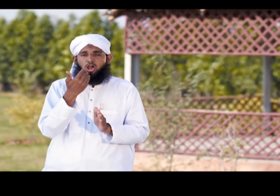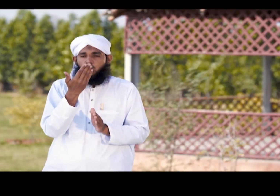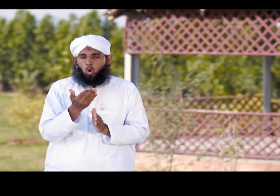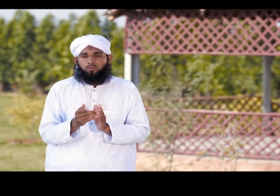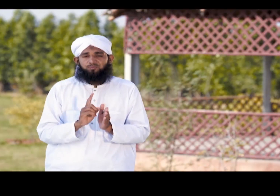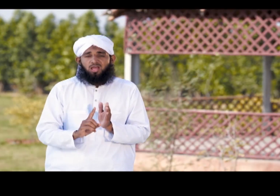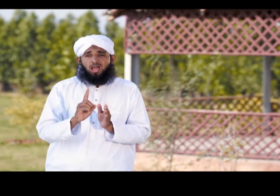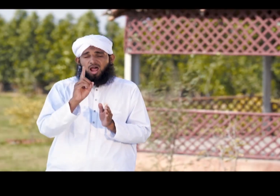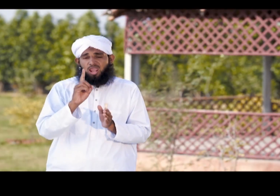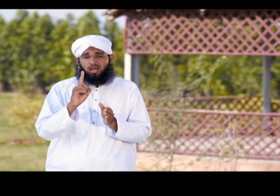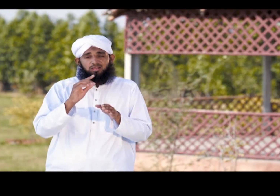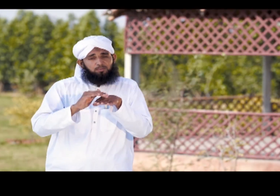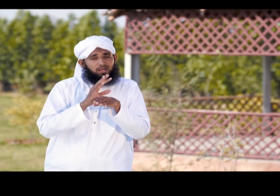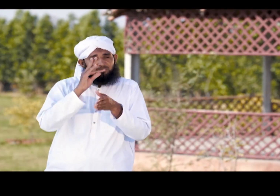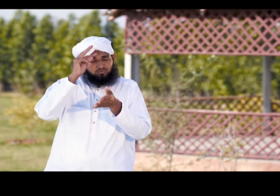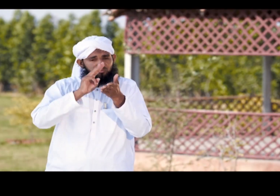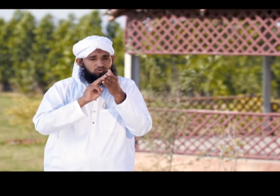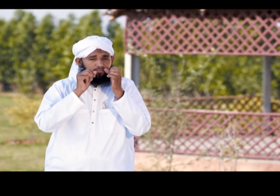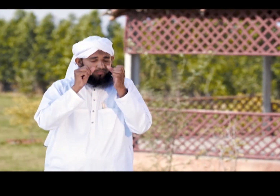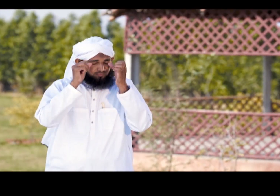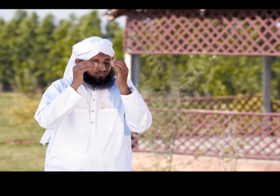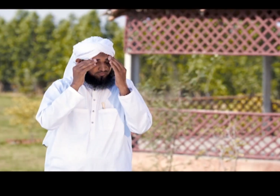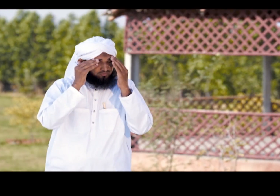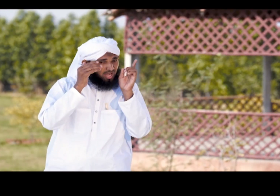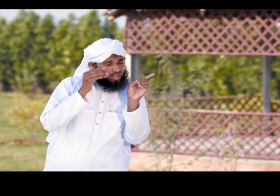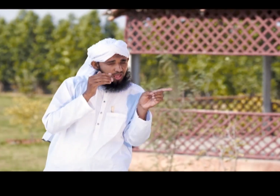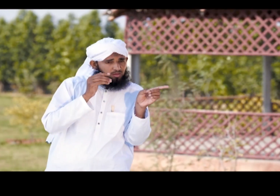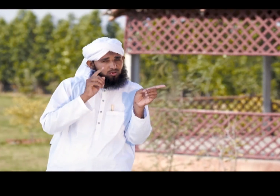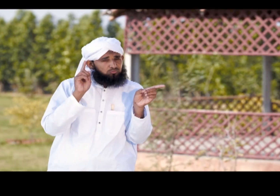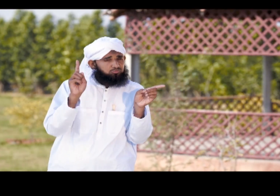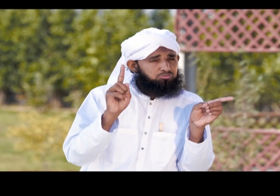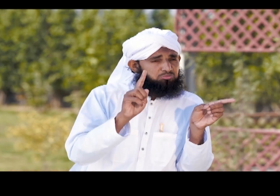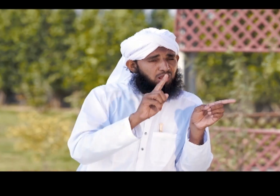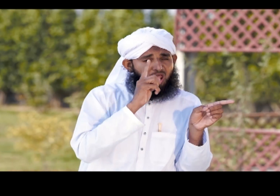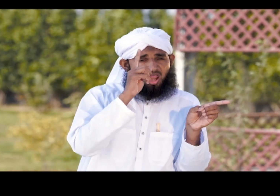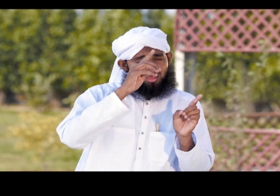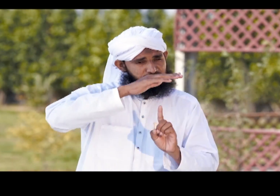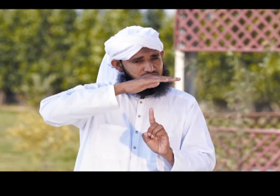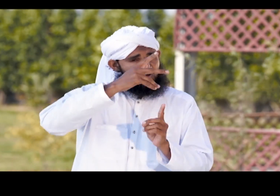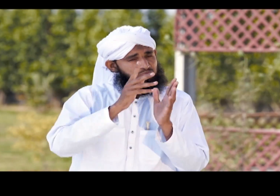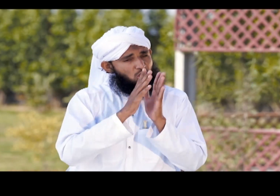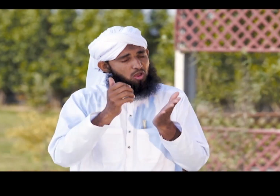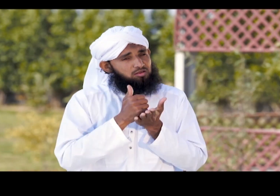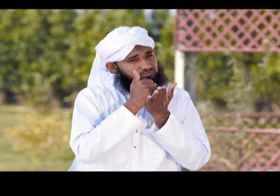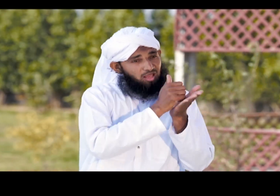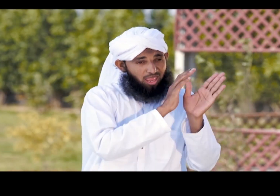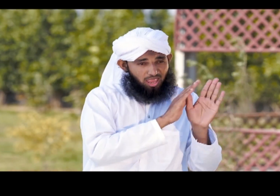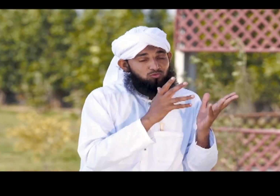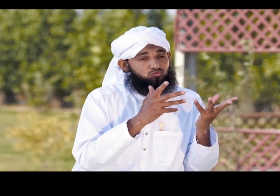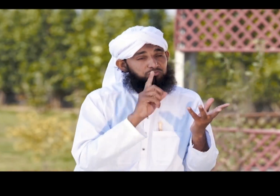اللہ پاک کے محبوب صلی اللہ علیہ وآلہ وصحبہ وسلم اللہ پاک کی رحمت سے امت کی حالت سے باخبر